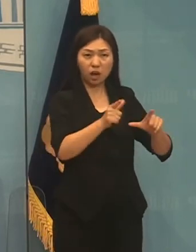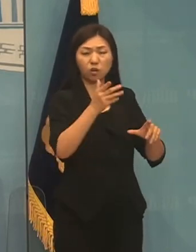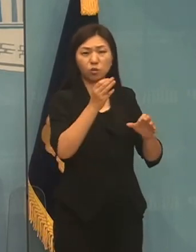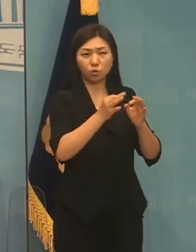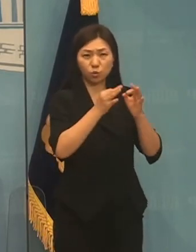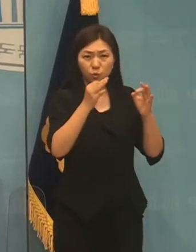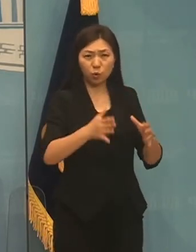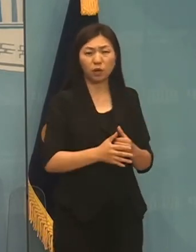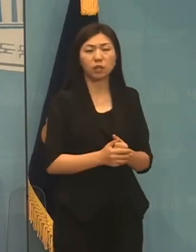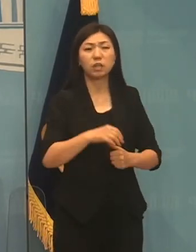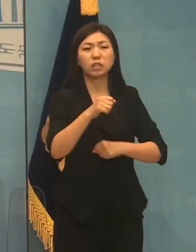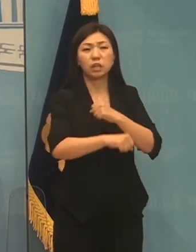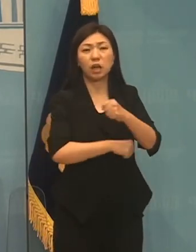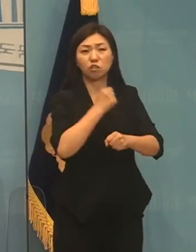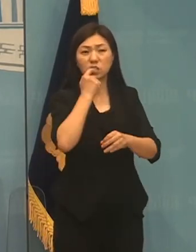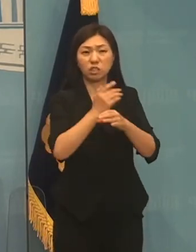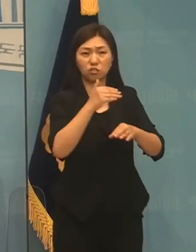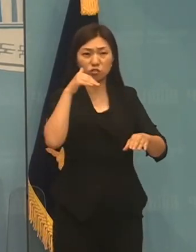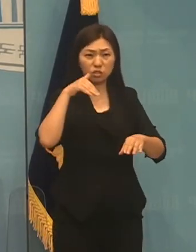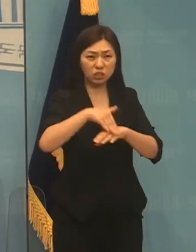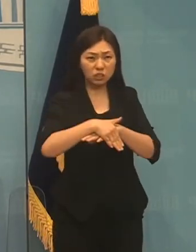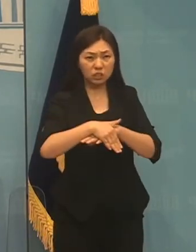자유민주시민의 항쟁의식이 솟구친 것이지